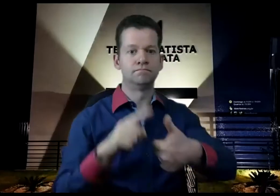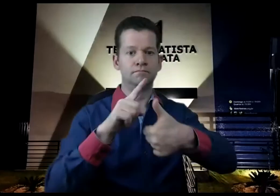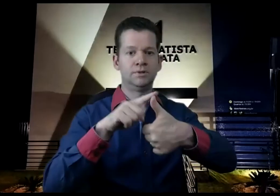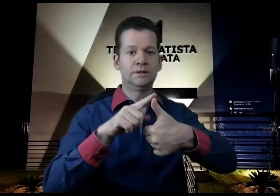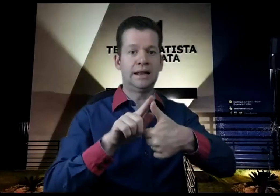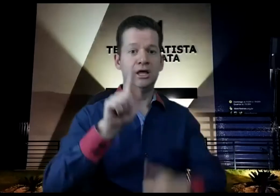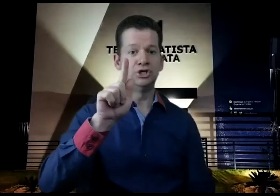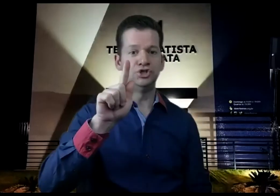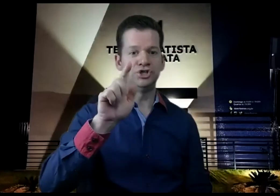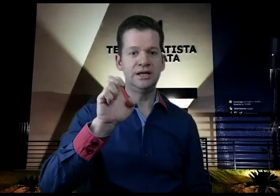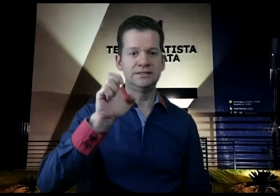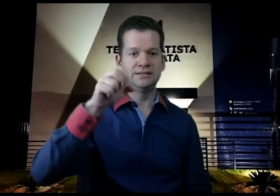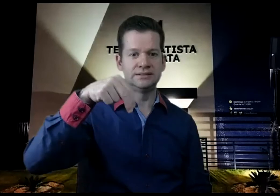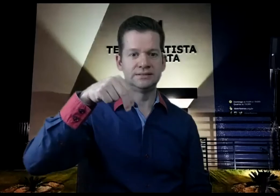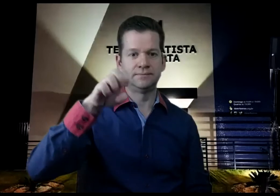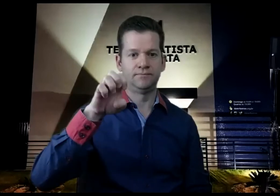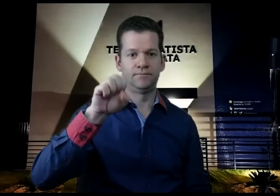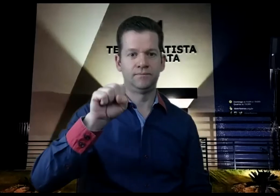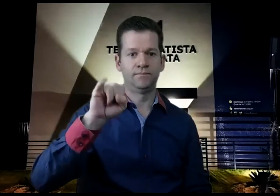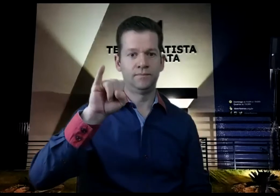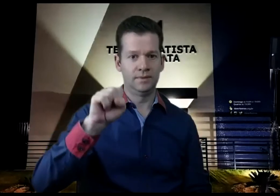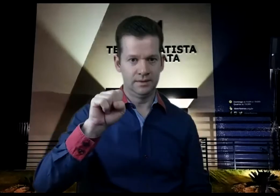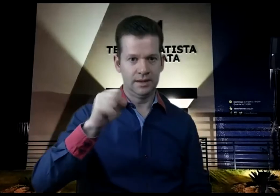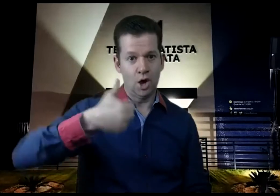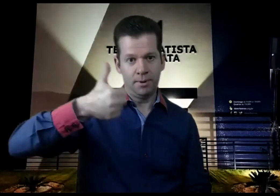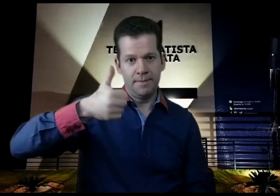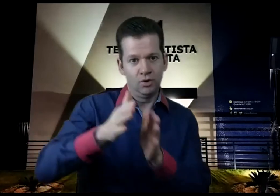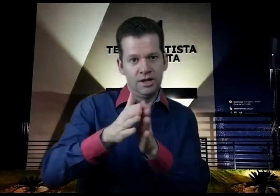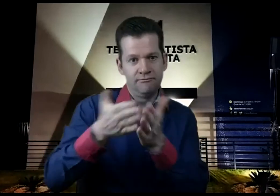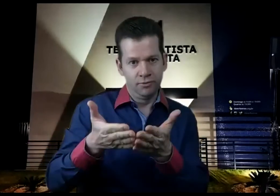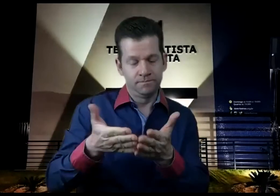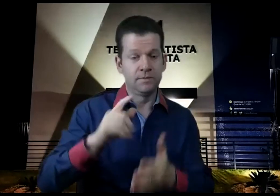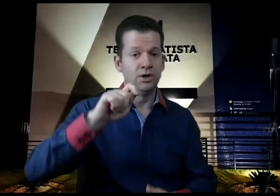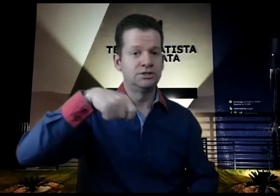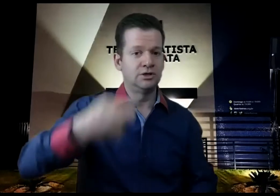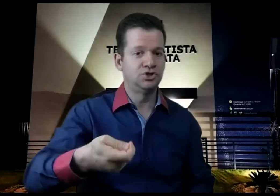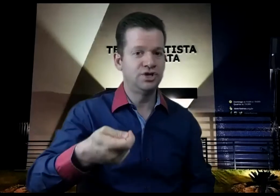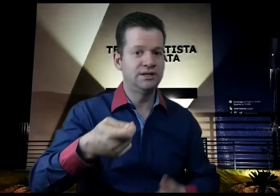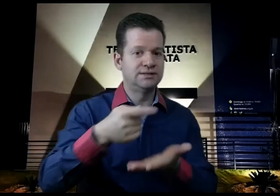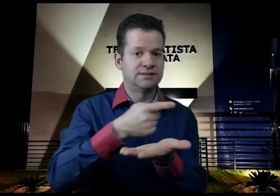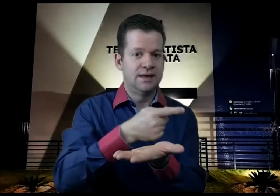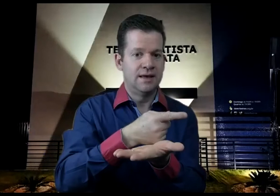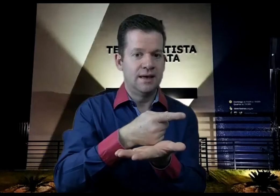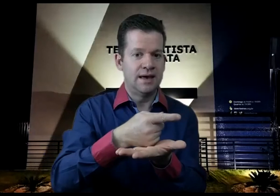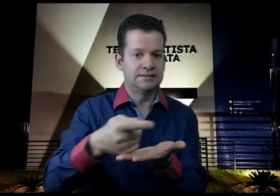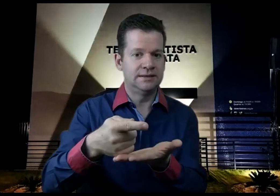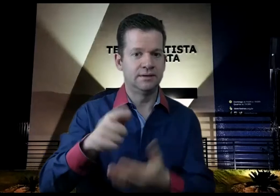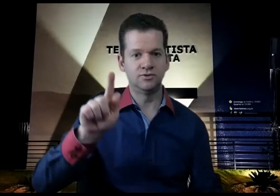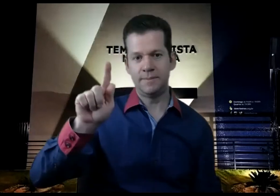Então, tá lá. Gênesis é o primeiro livro. O sinal de Gênesis é assim. Você pega a